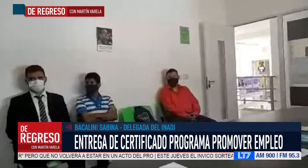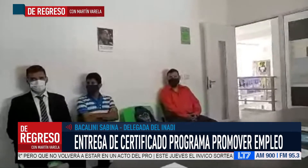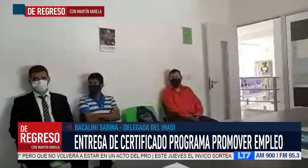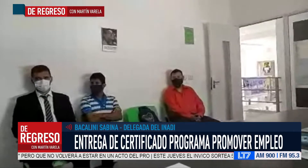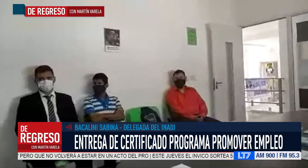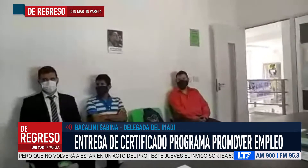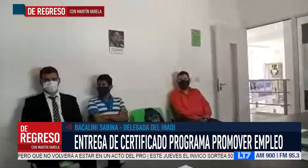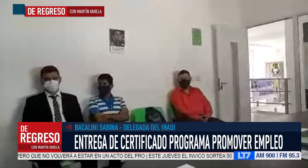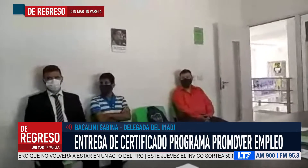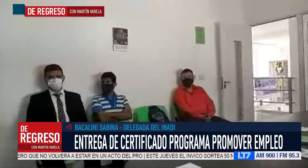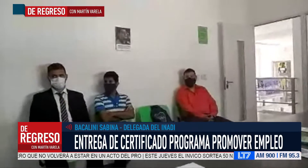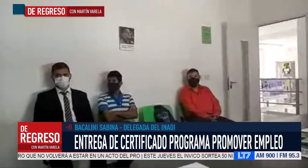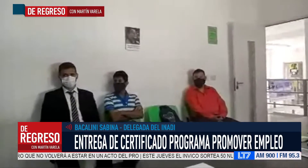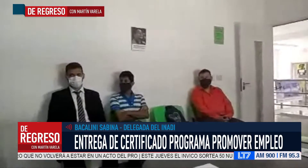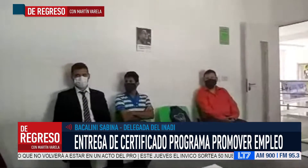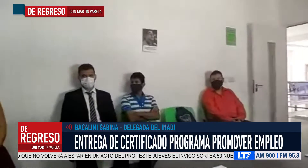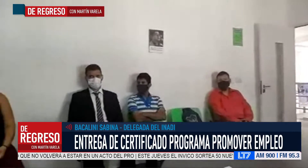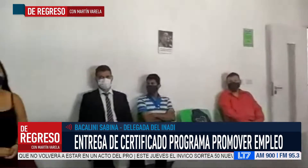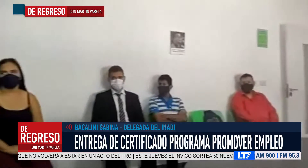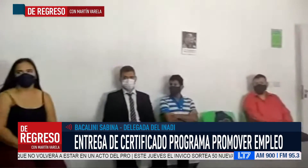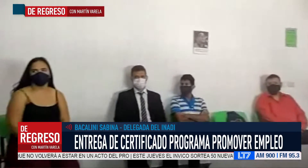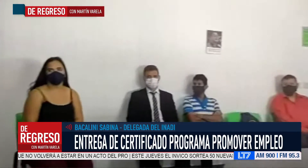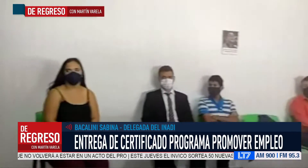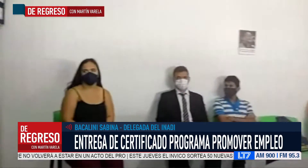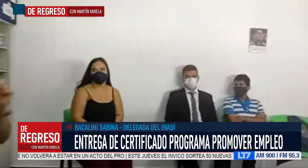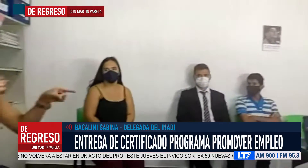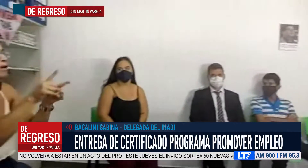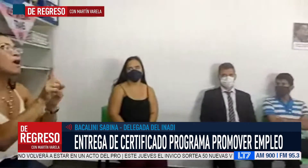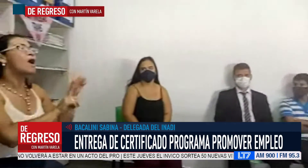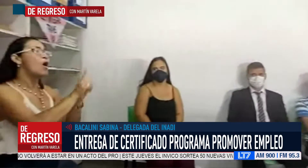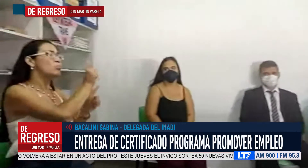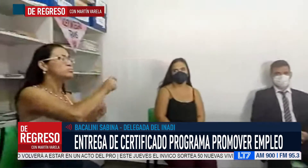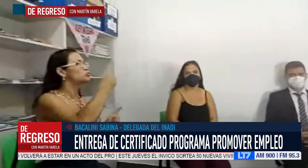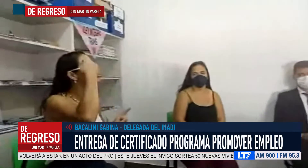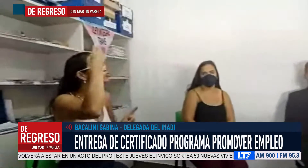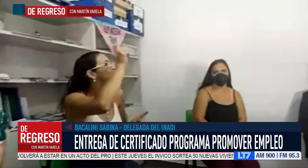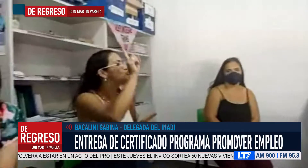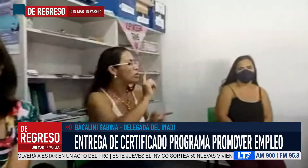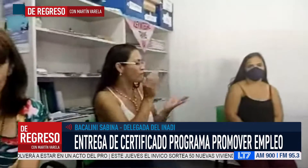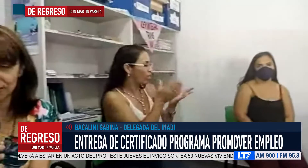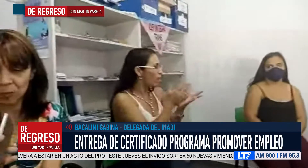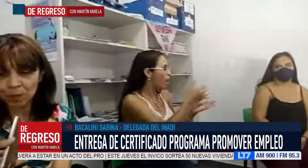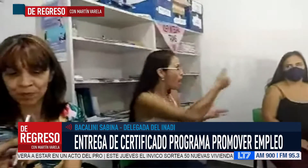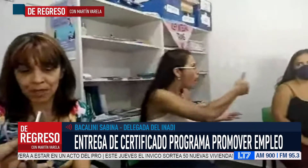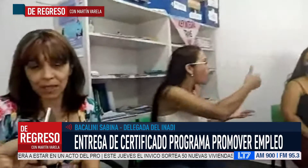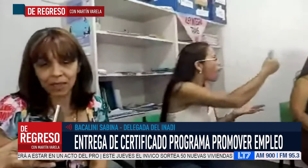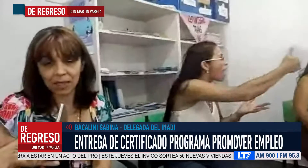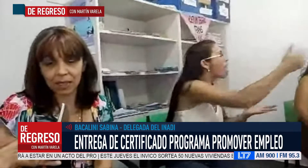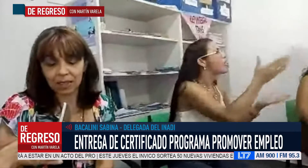en donde vemos que todavía los derechos, hay un desconocimiento sobre los derechos de las personas,